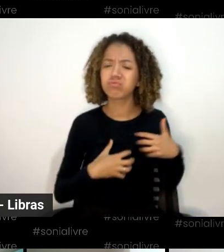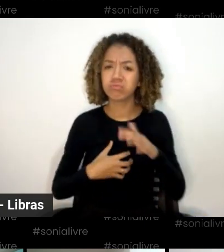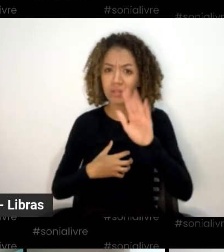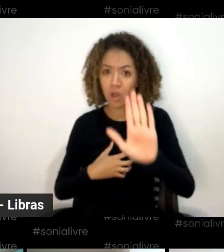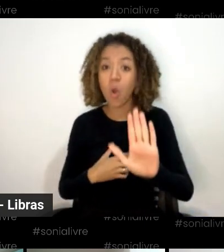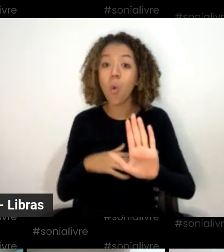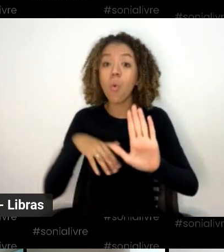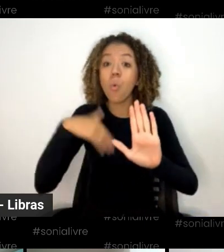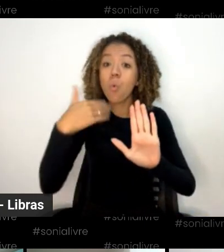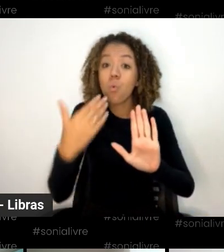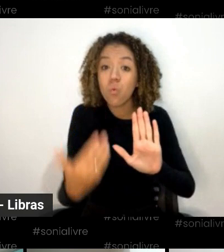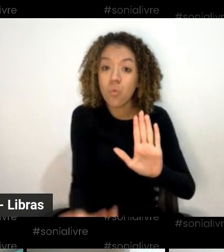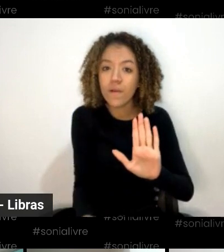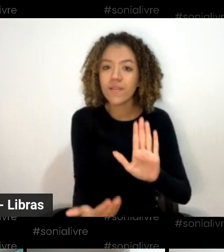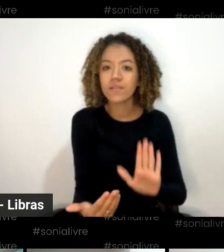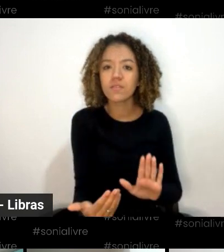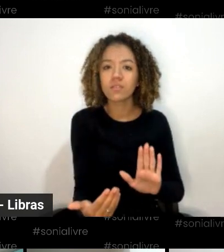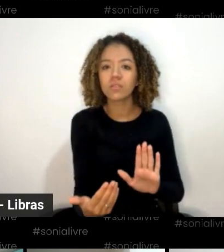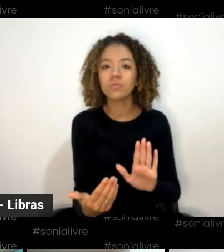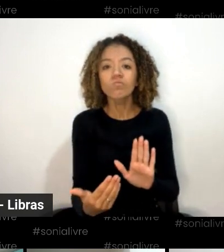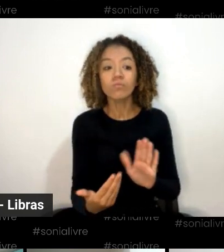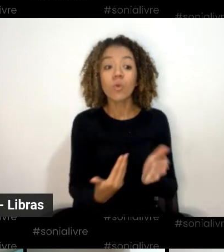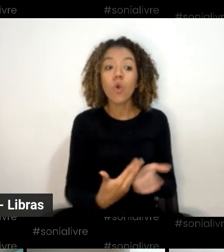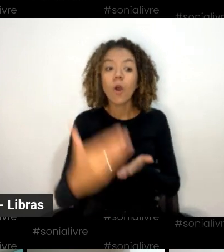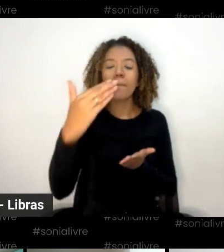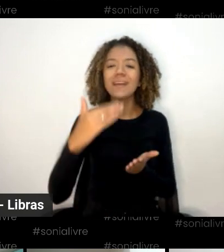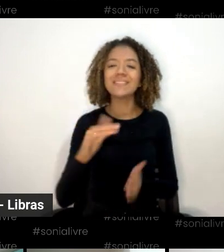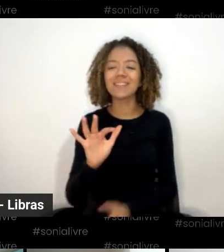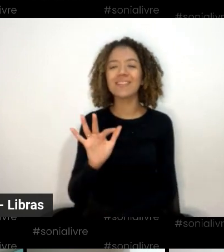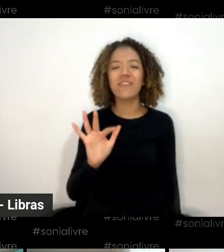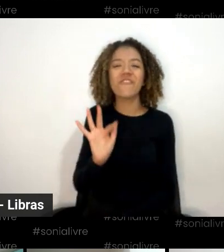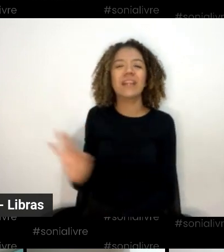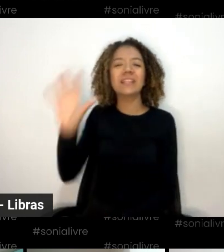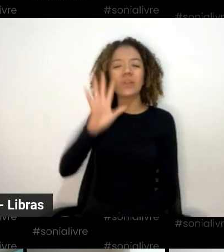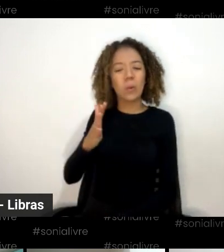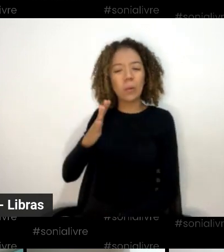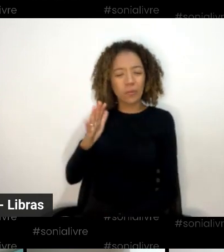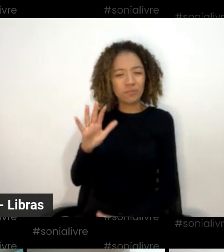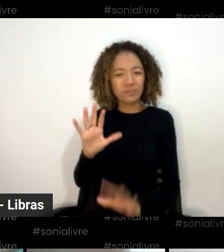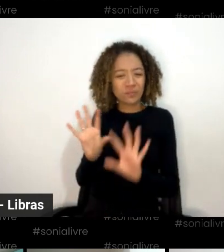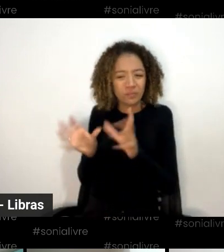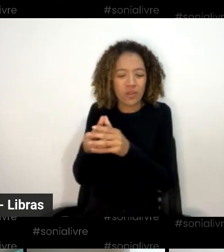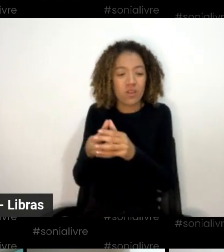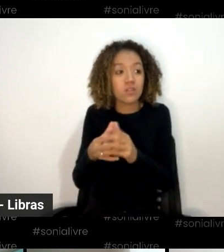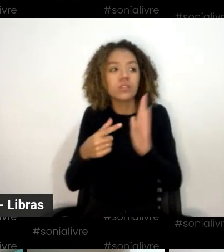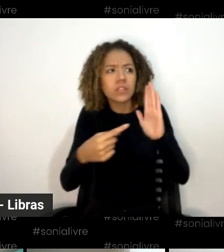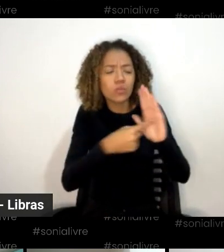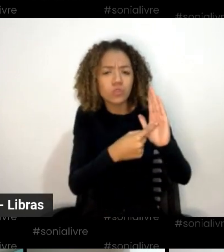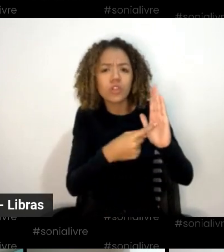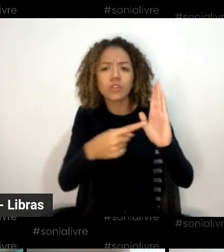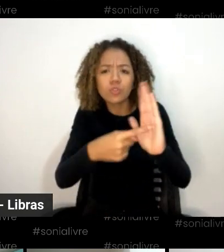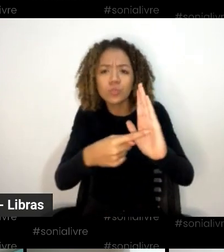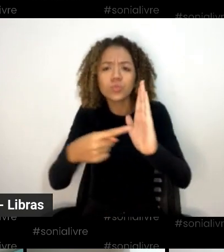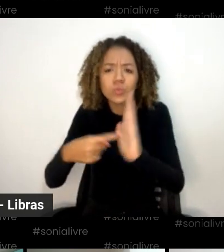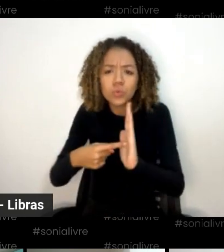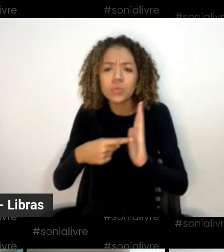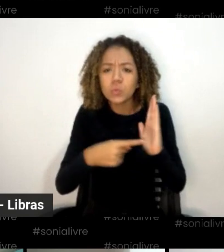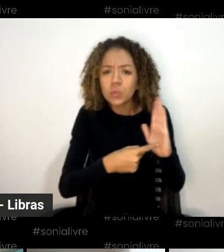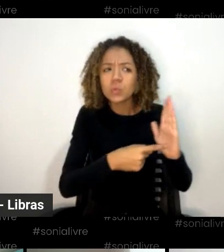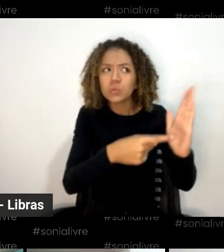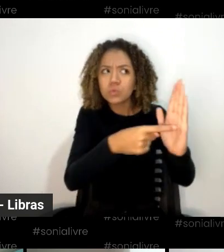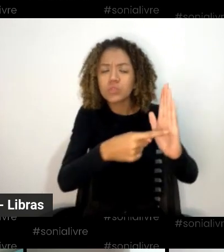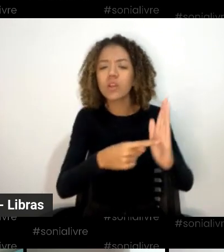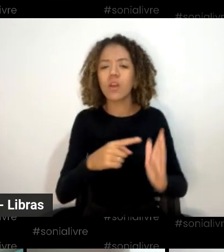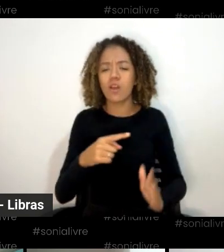iniciou aquelas denúncias lá em 2015, a gente sabia por que estava fazendo isso. Eu fui